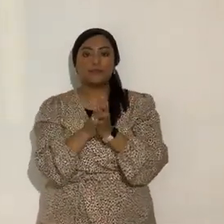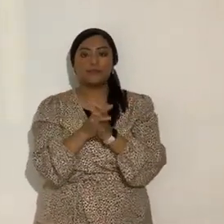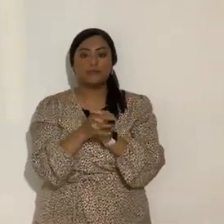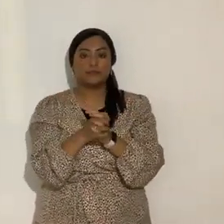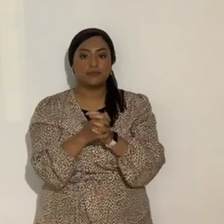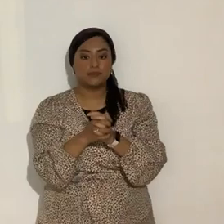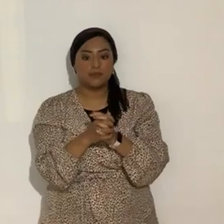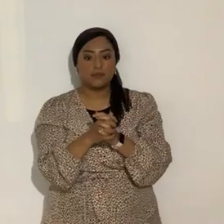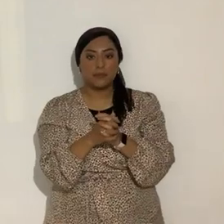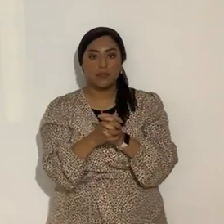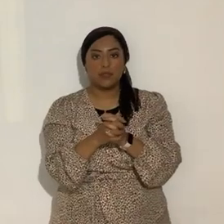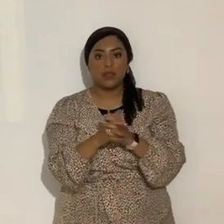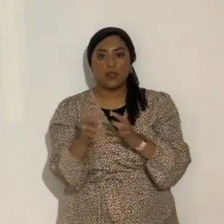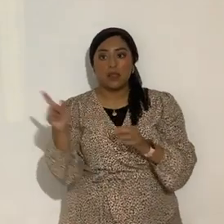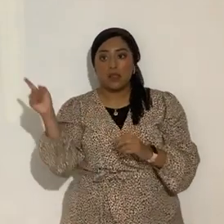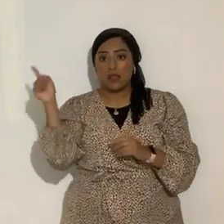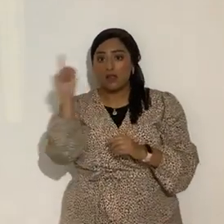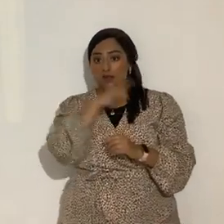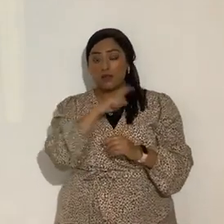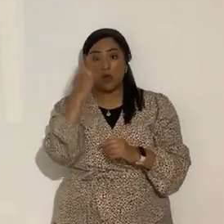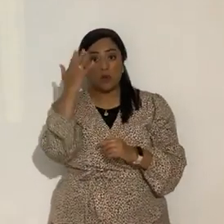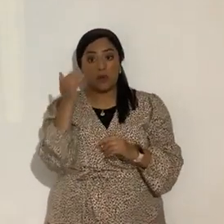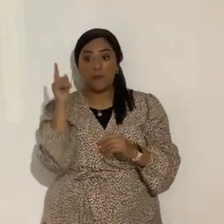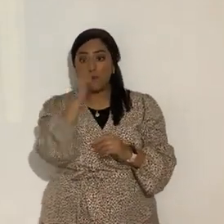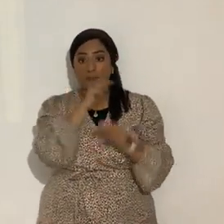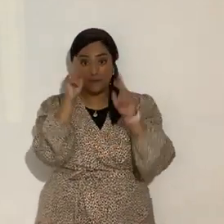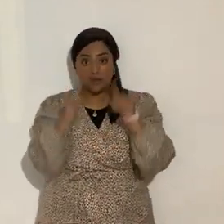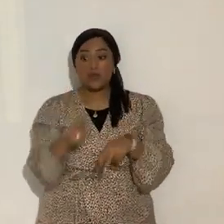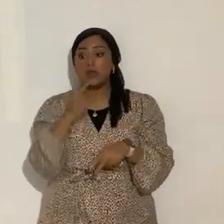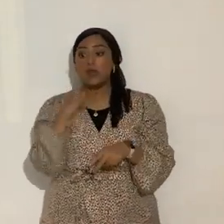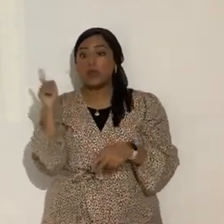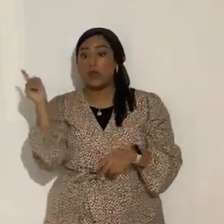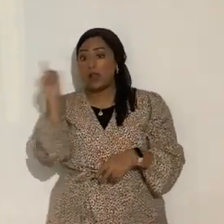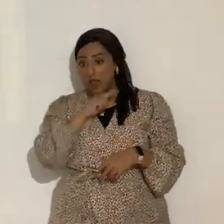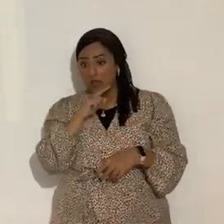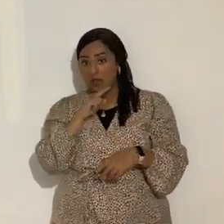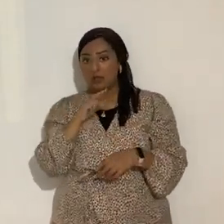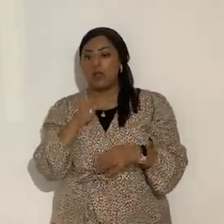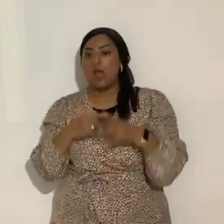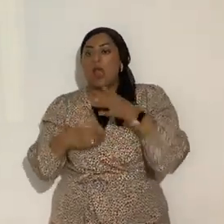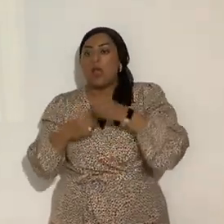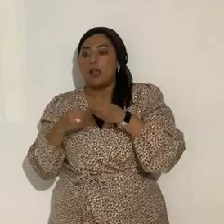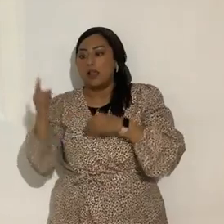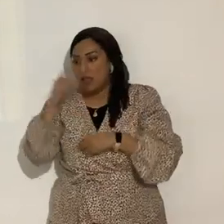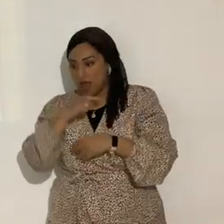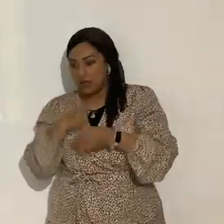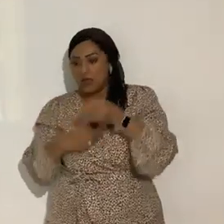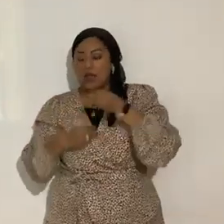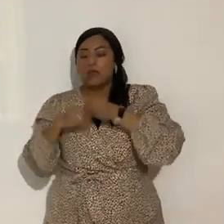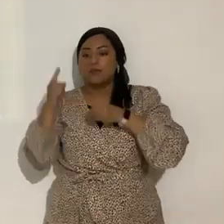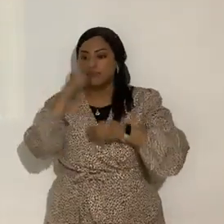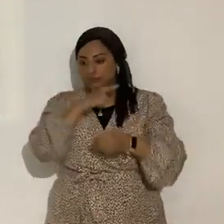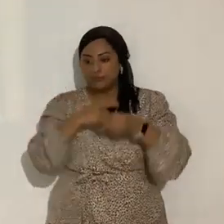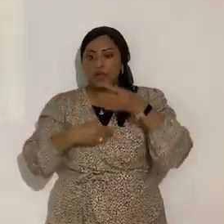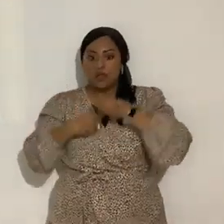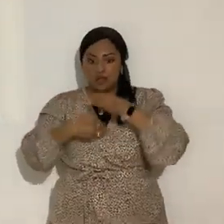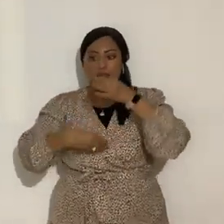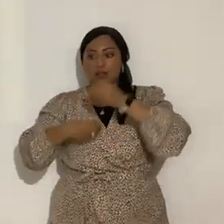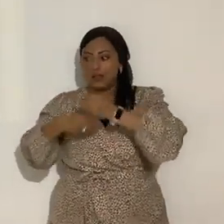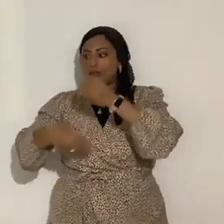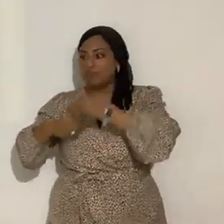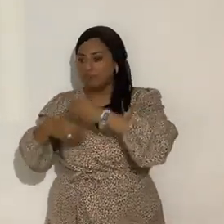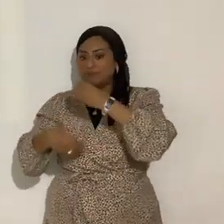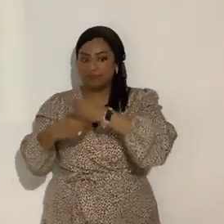realidad. Las mentiras, sí, por eso el mentiroso dice una mentira y dice otra para tapar esta, y dice otra para tapar esta, pero